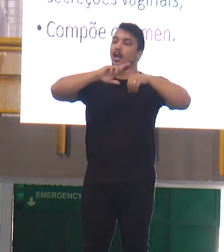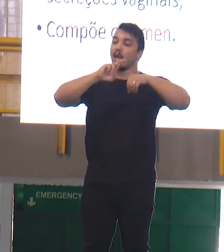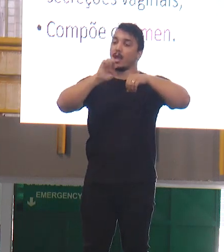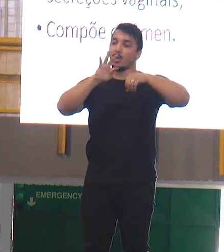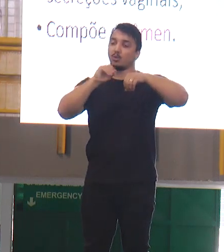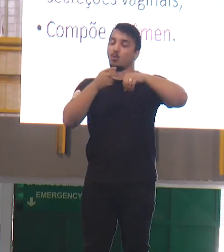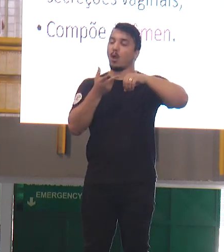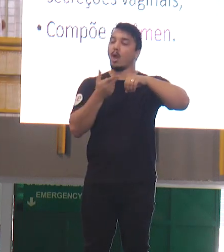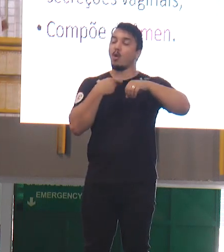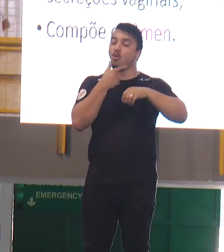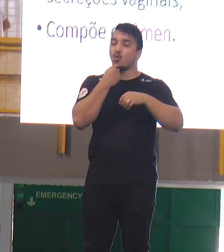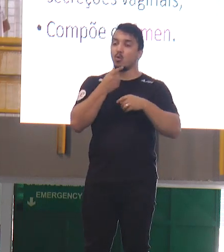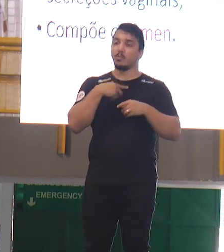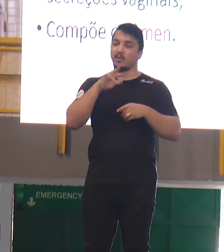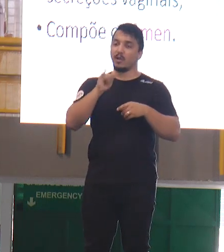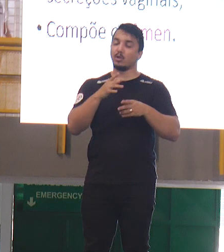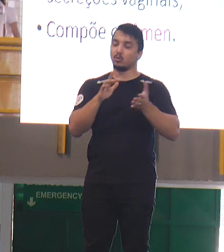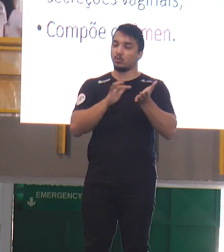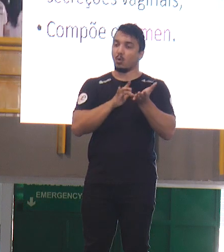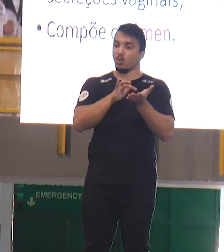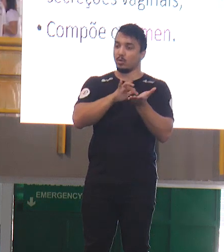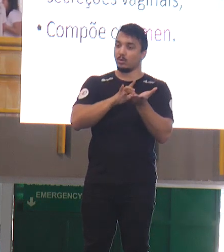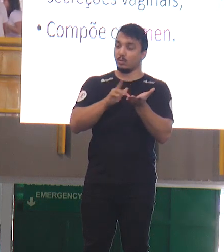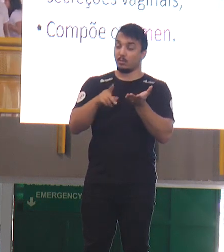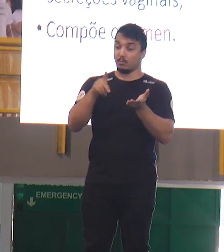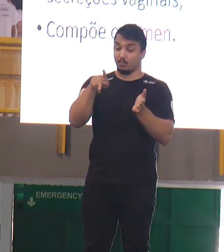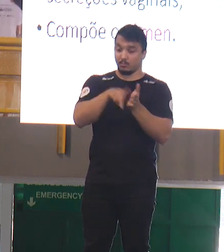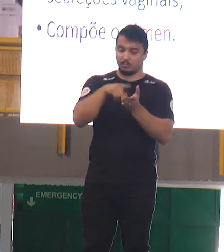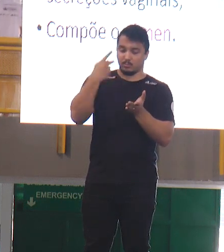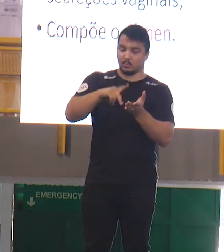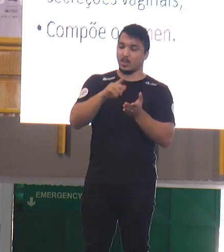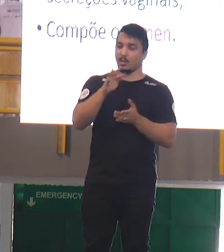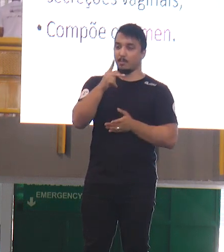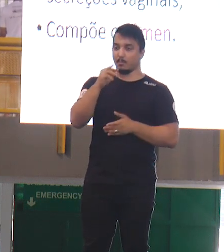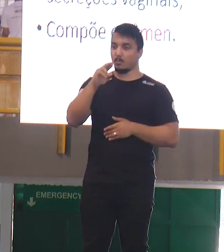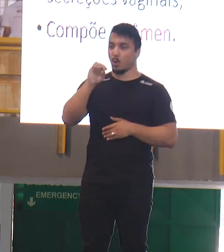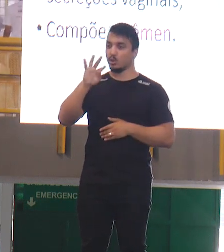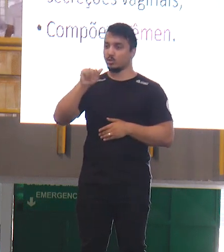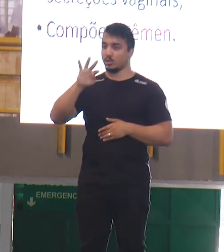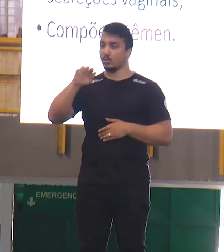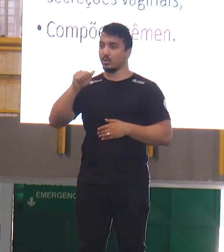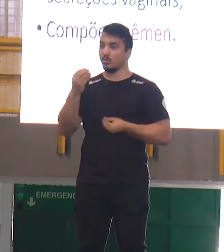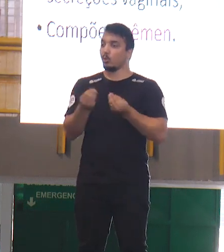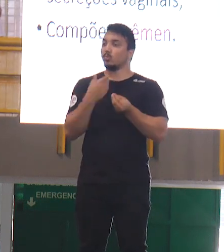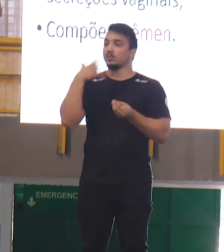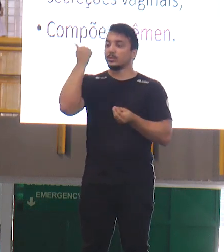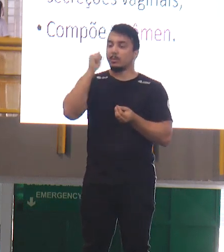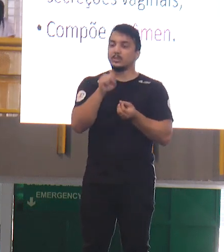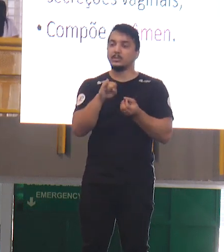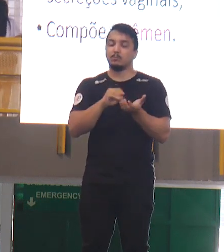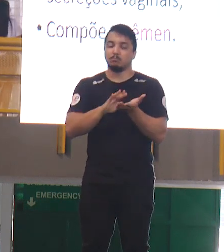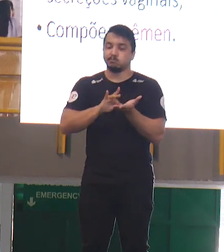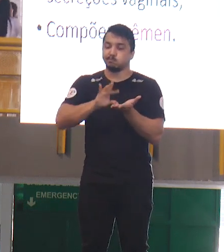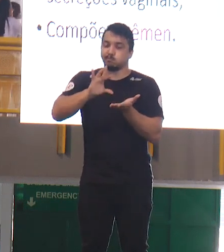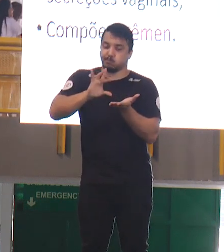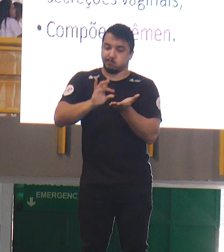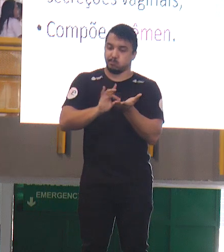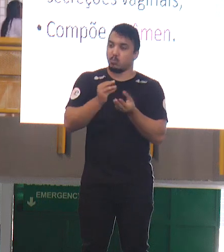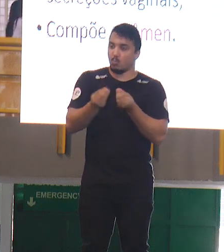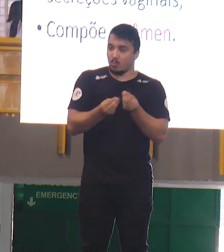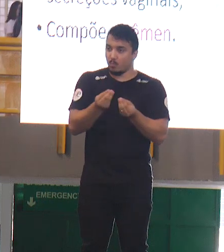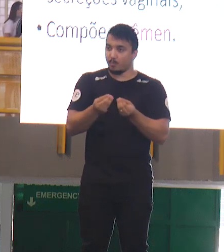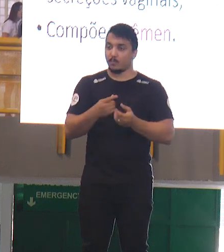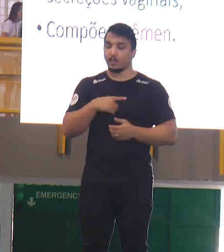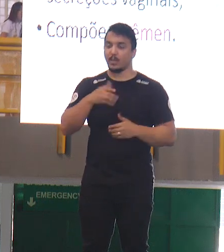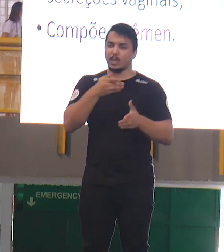que o médico ele vai fazer o quê? O toque da próstata para saber qual o volume dela. Estudos apontam que o homem, quando chega